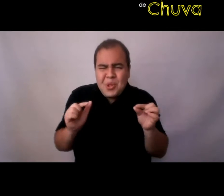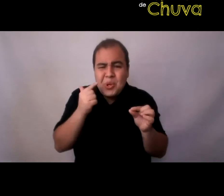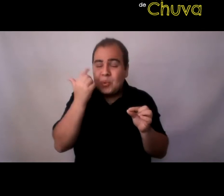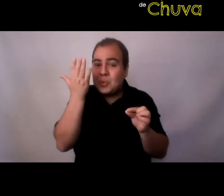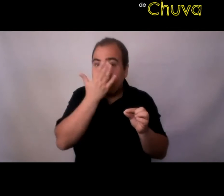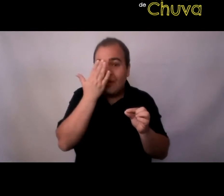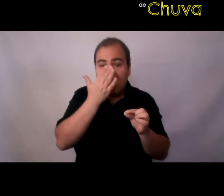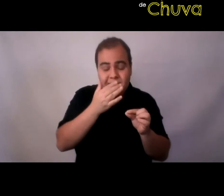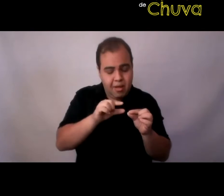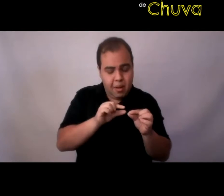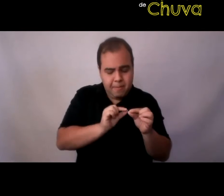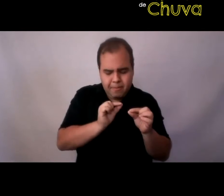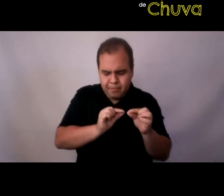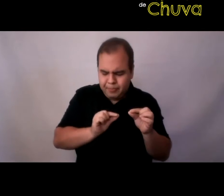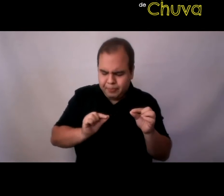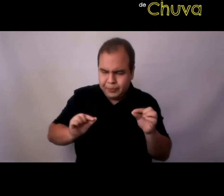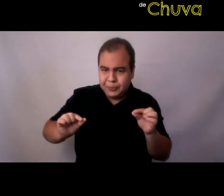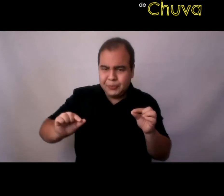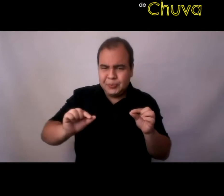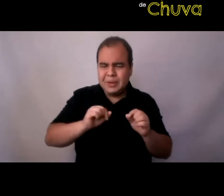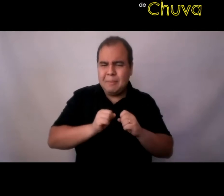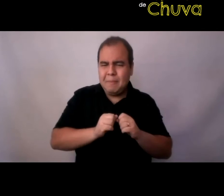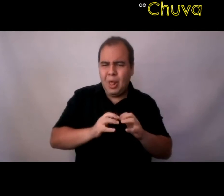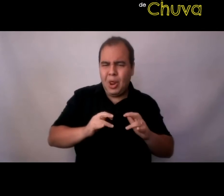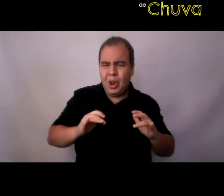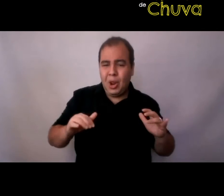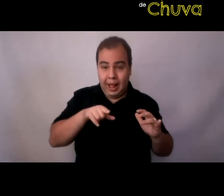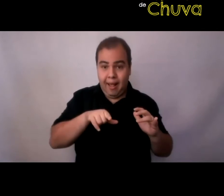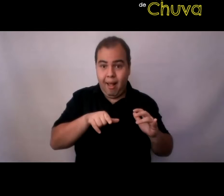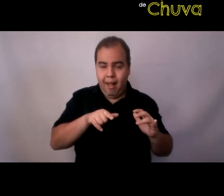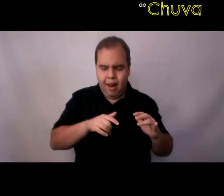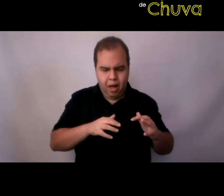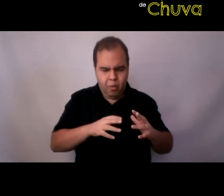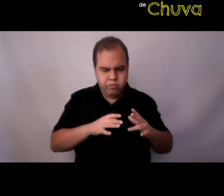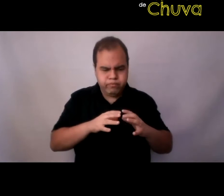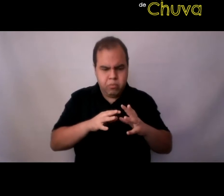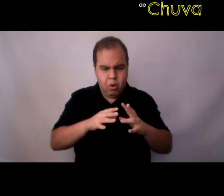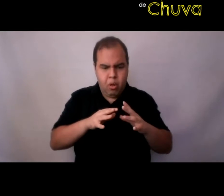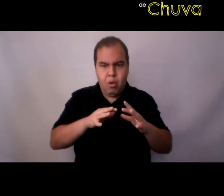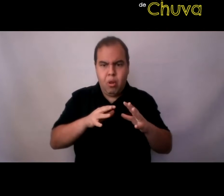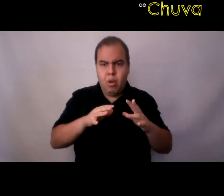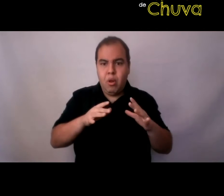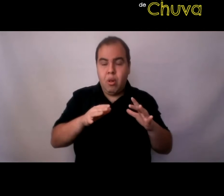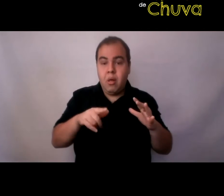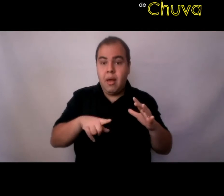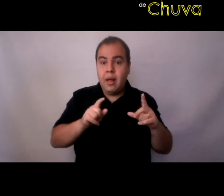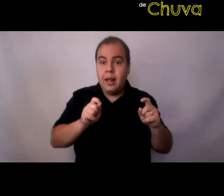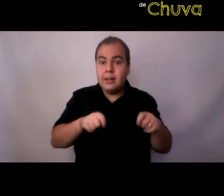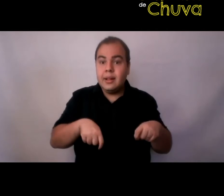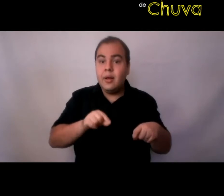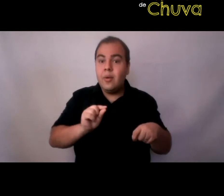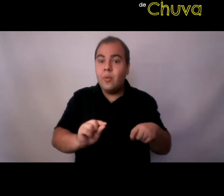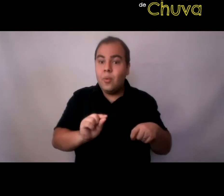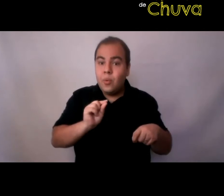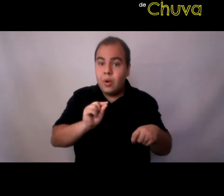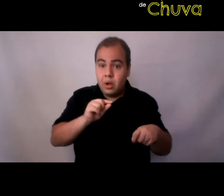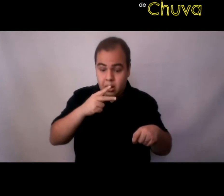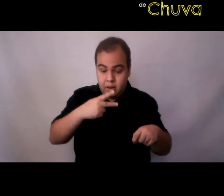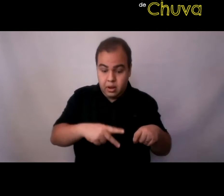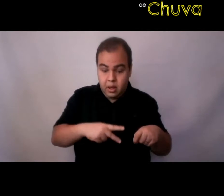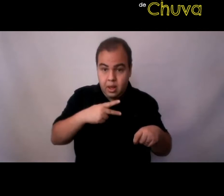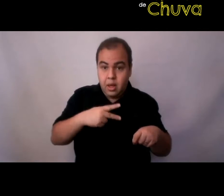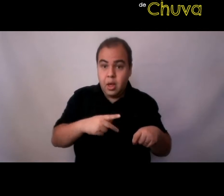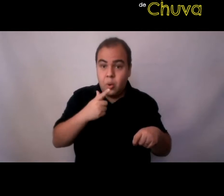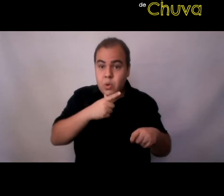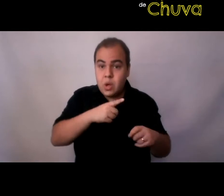espaço vazio e ela ainda assim cresce, então ela acaba preenchendo nessa saturação, quando ela entra em contato